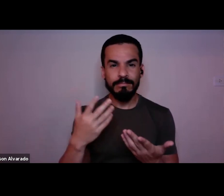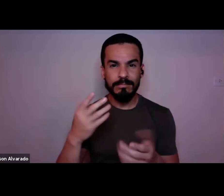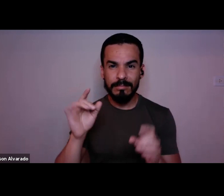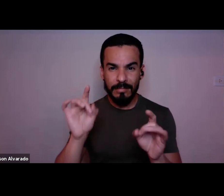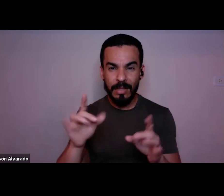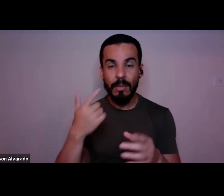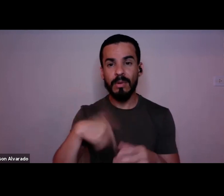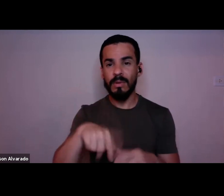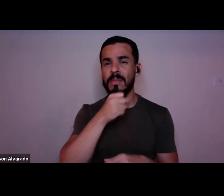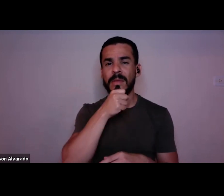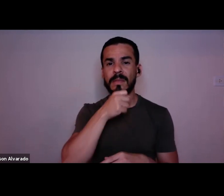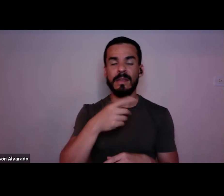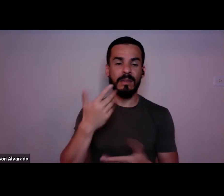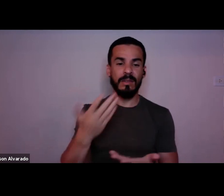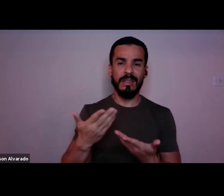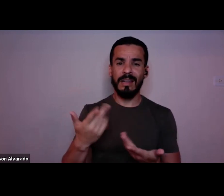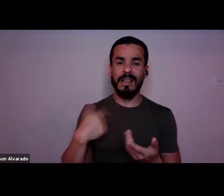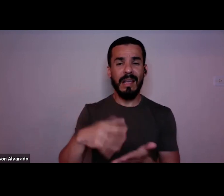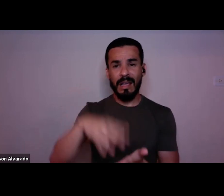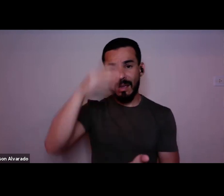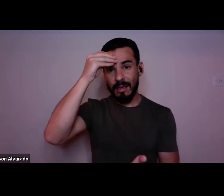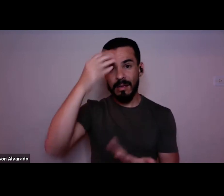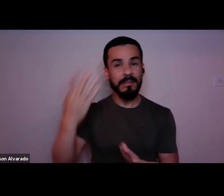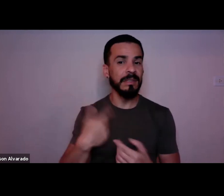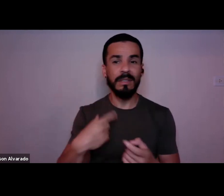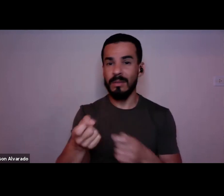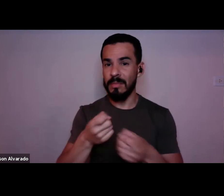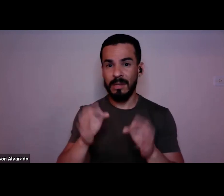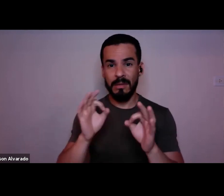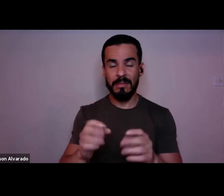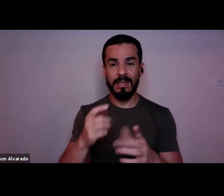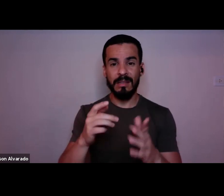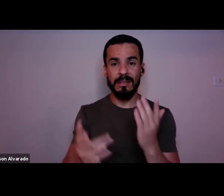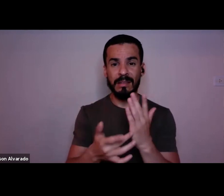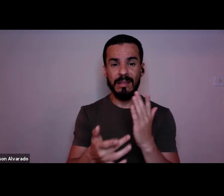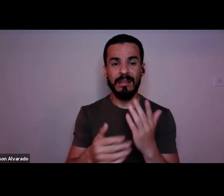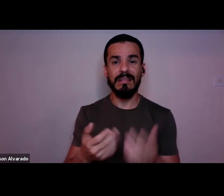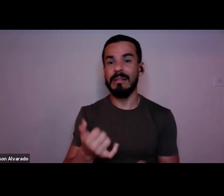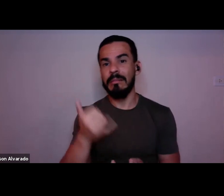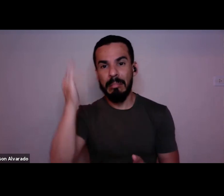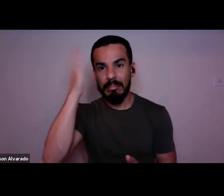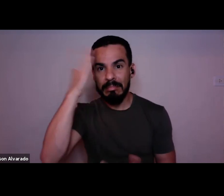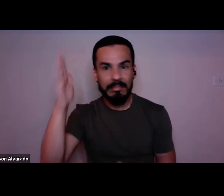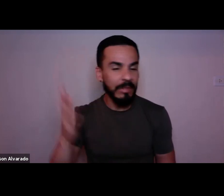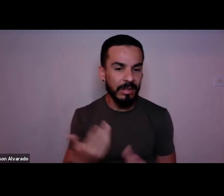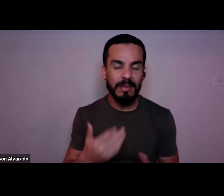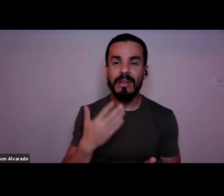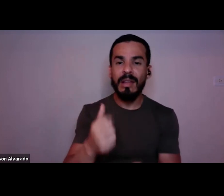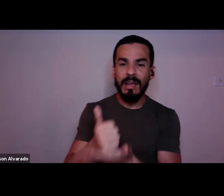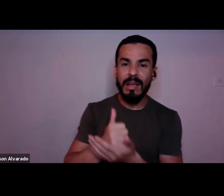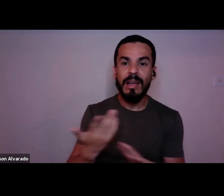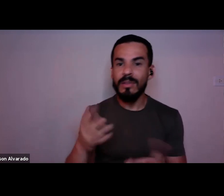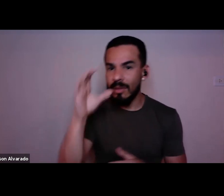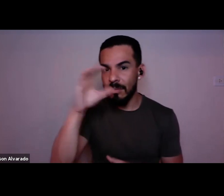nos agarró esta vaina y que hay que aprender Y encima no manejamos la tecnología entonces somos más chapas y tenemos que estar pidiendo ayuda